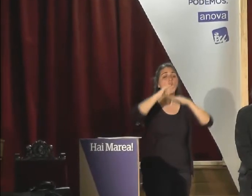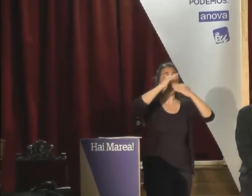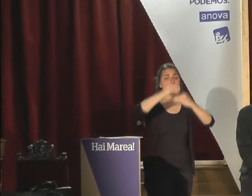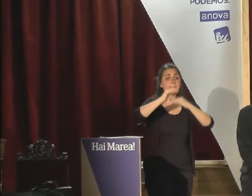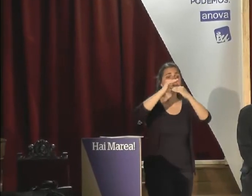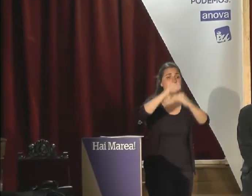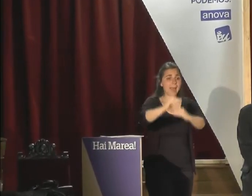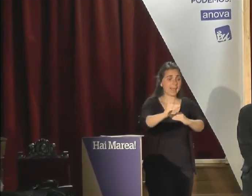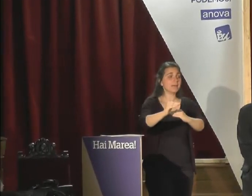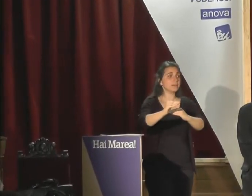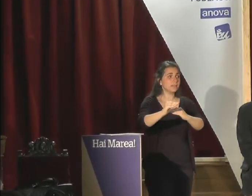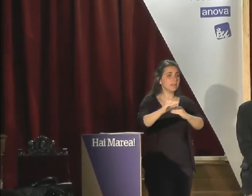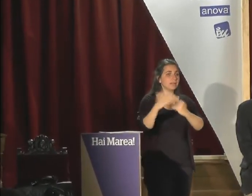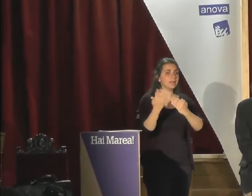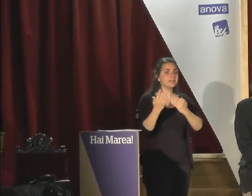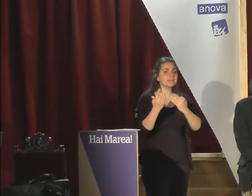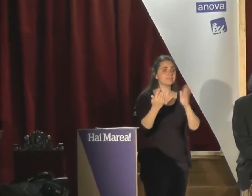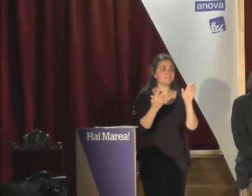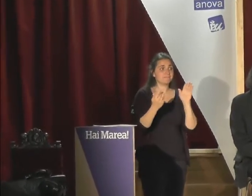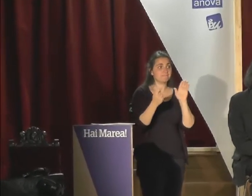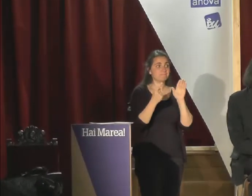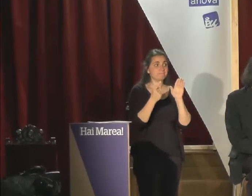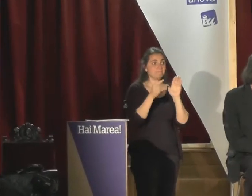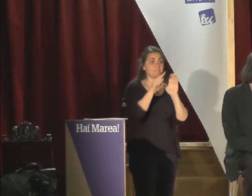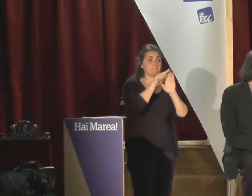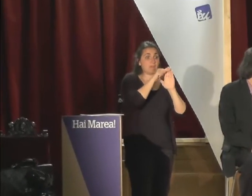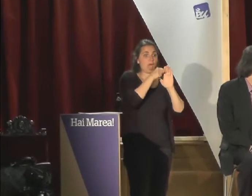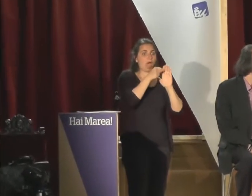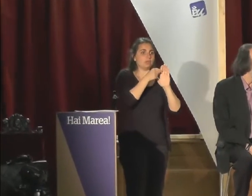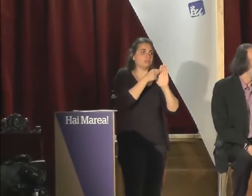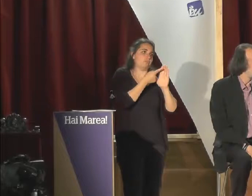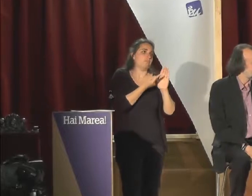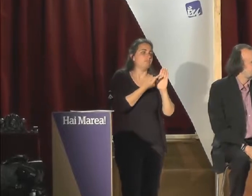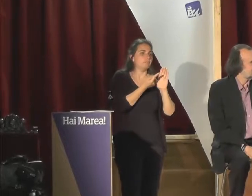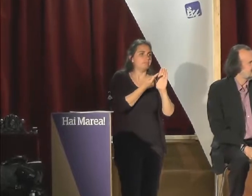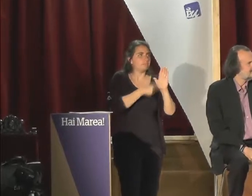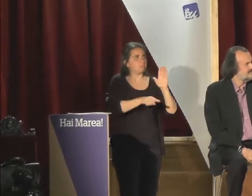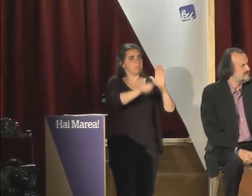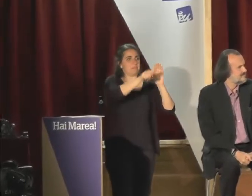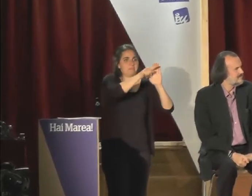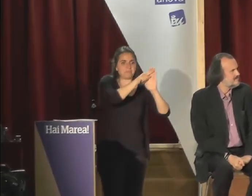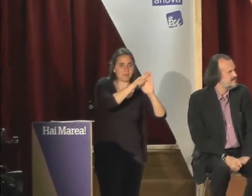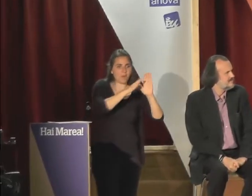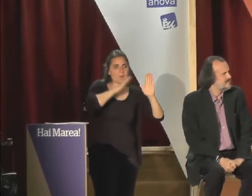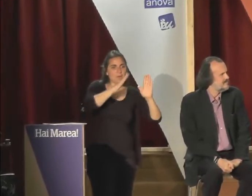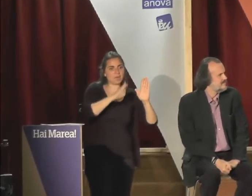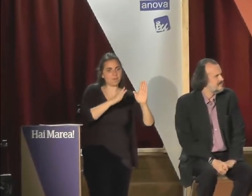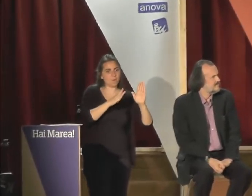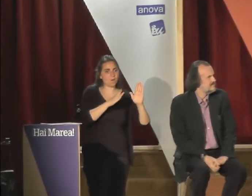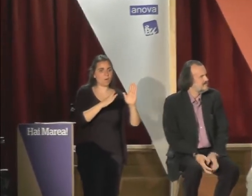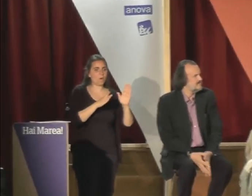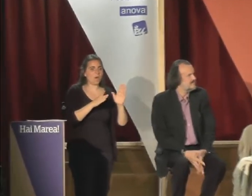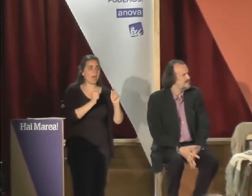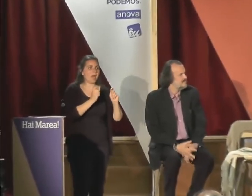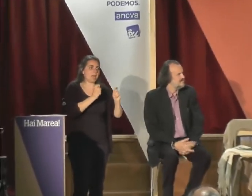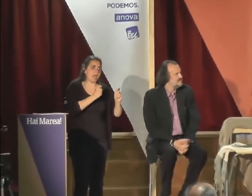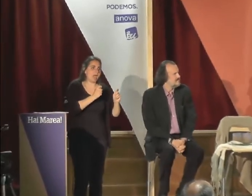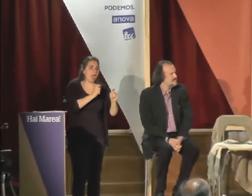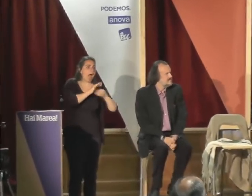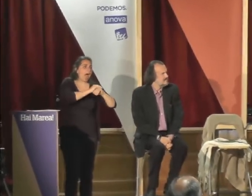foi calificado, e non precisamente polos amiguetes, senón por os